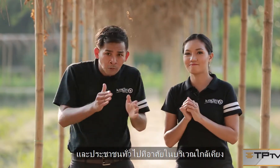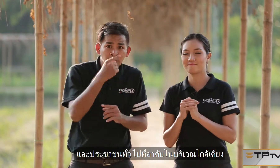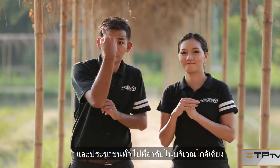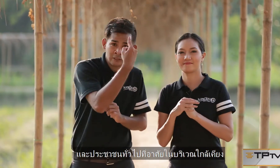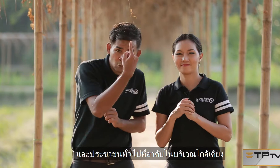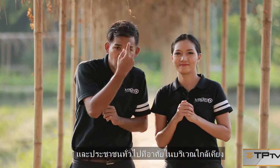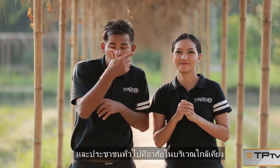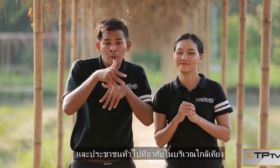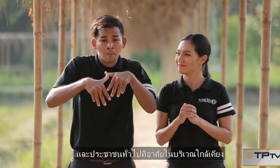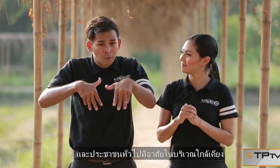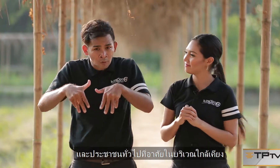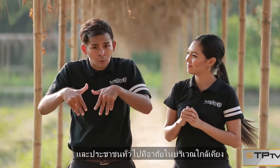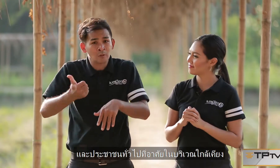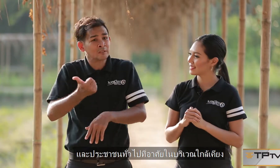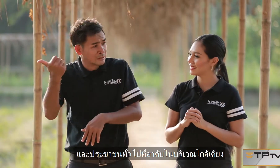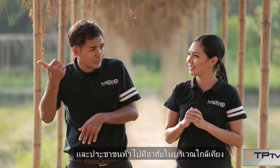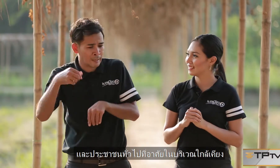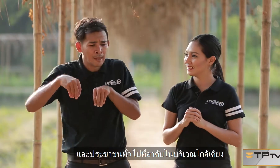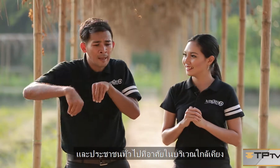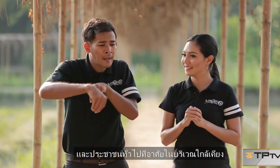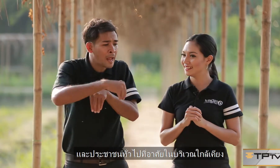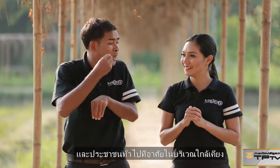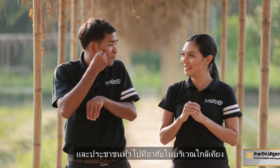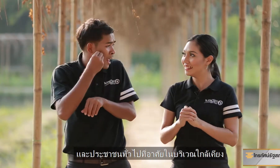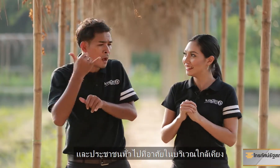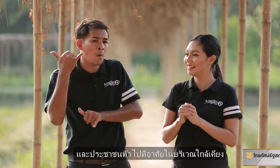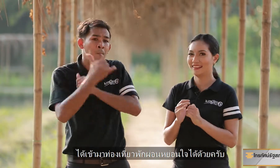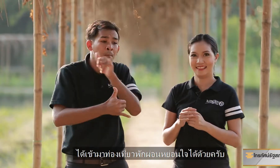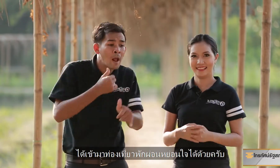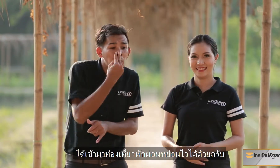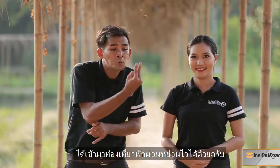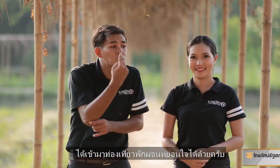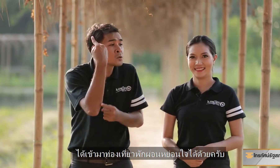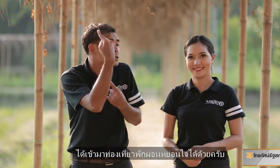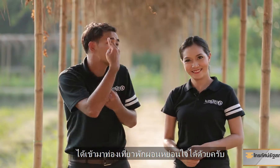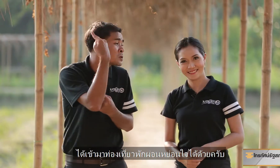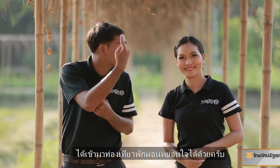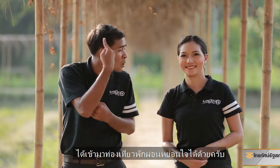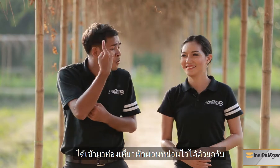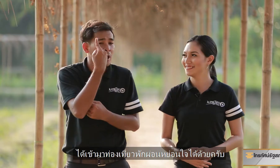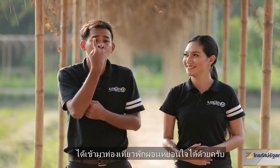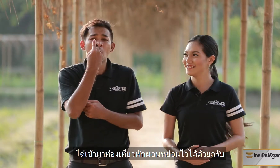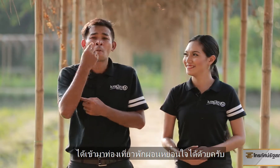ทั่วไปที่อาศัยในบริเวณใกล้เคียงได้เข้ามาท่องเที่ยวพักผ่อนหย่อนใจได้ด้วย